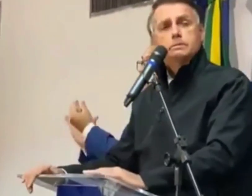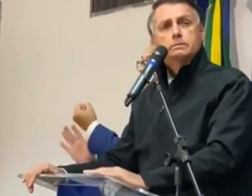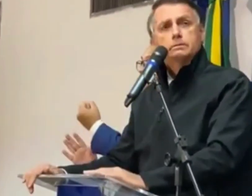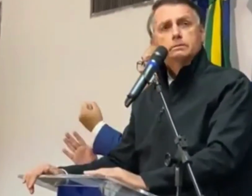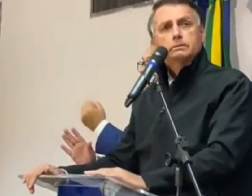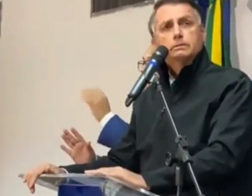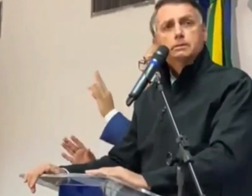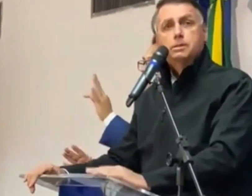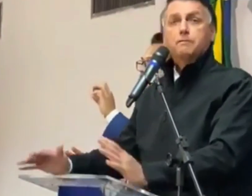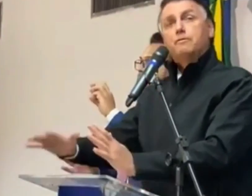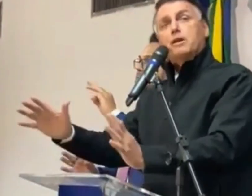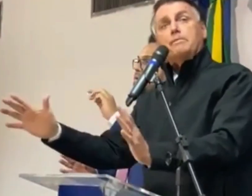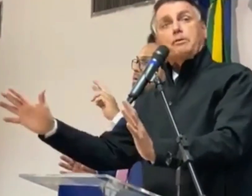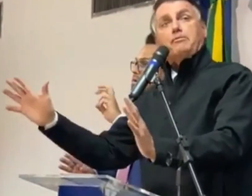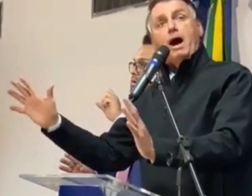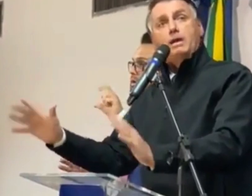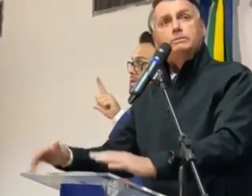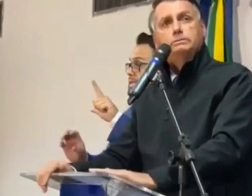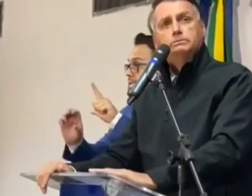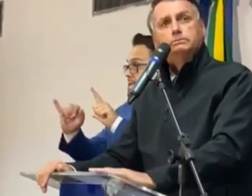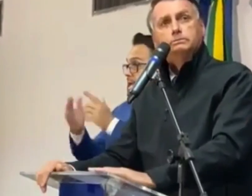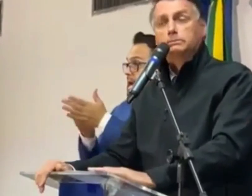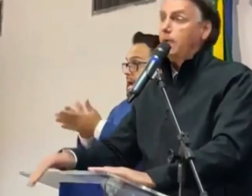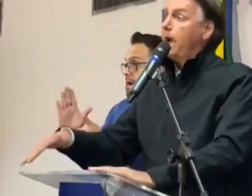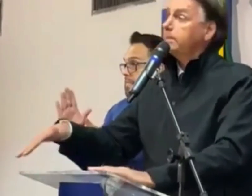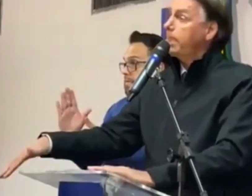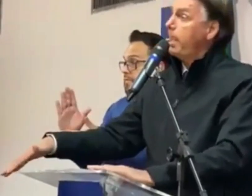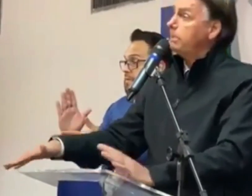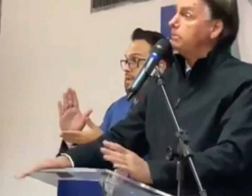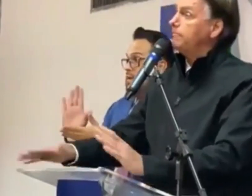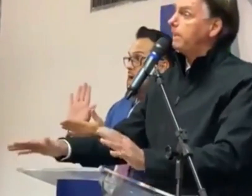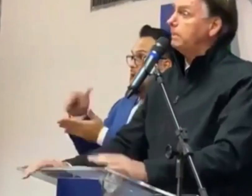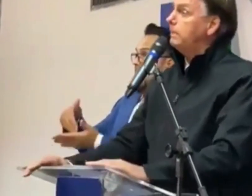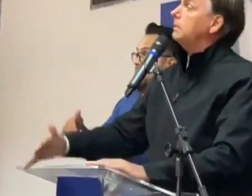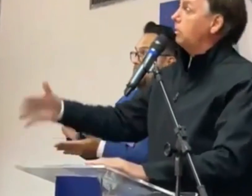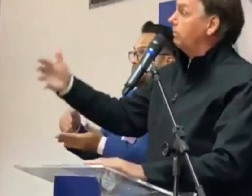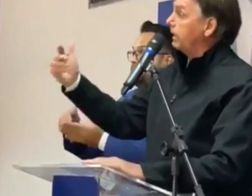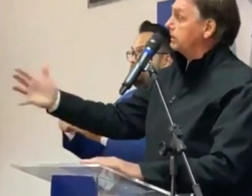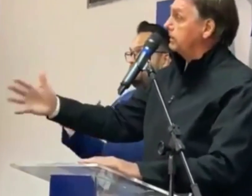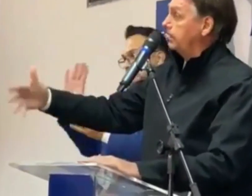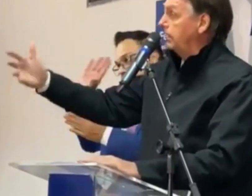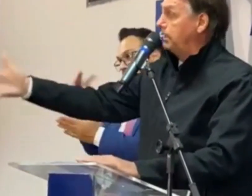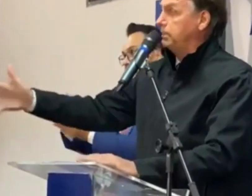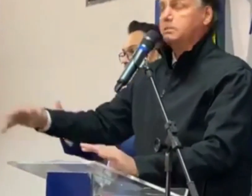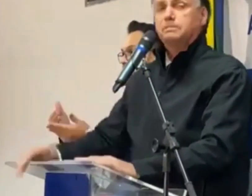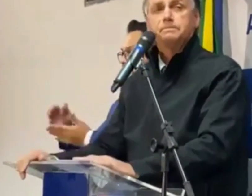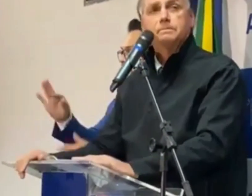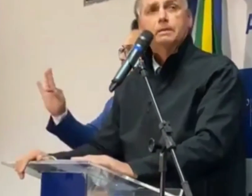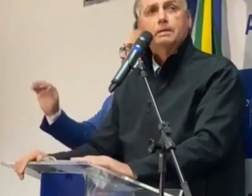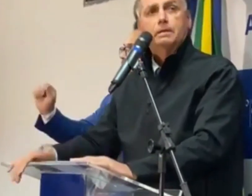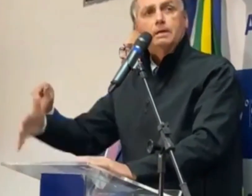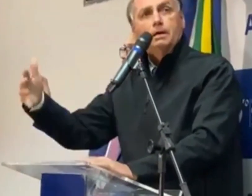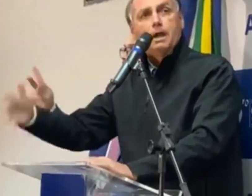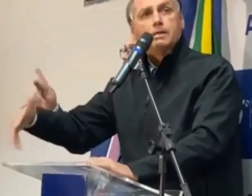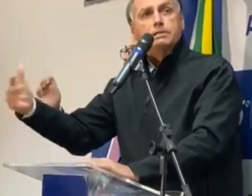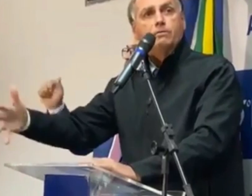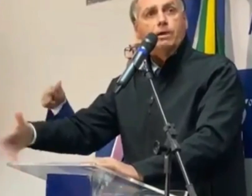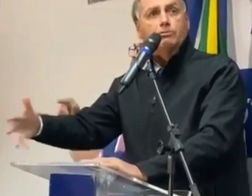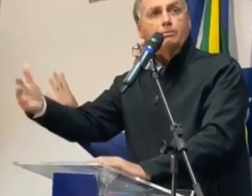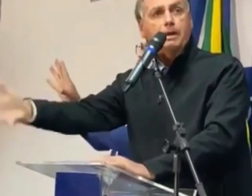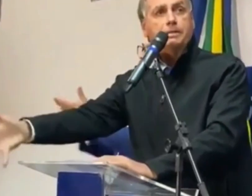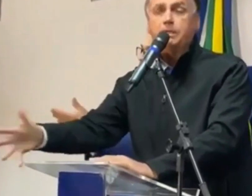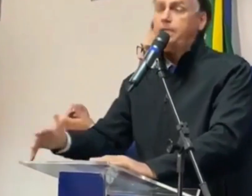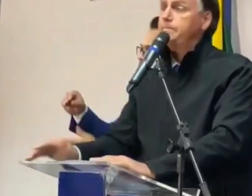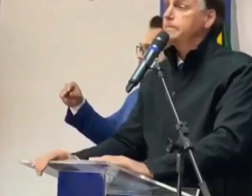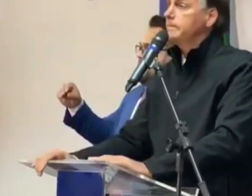temporal. Se for aprovado, a tese do Fachin, que é um marxista-leninista,